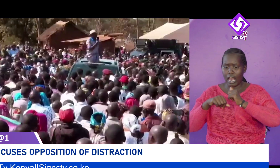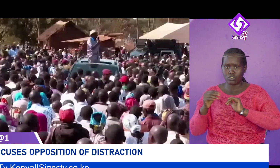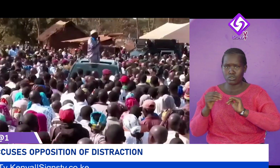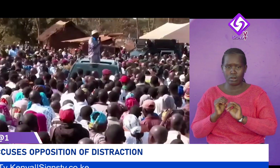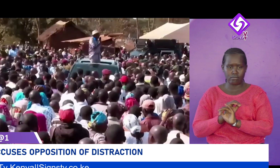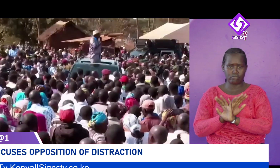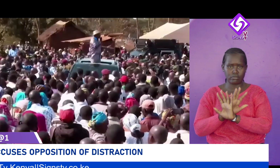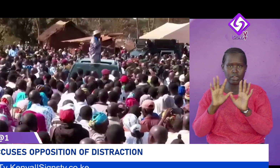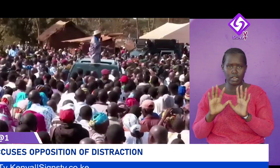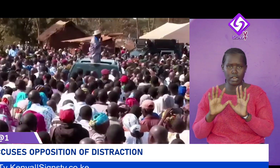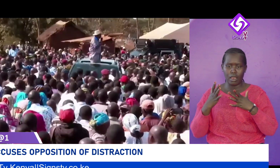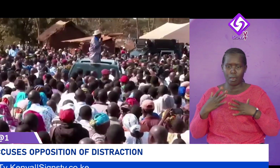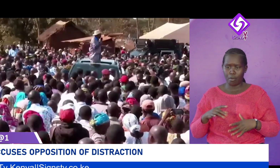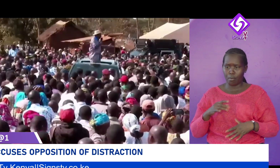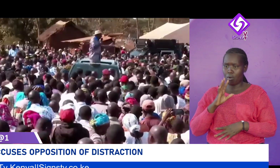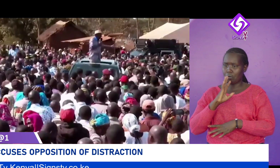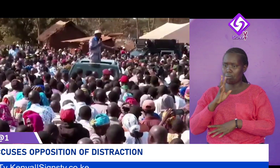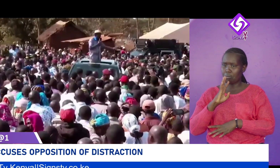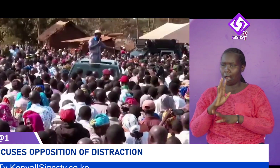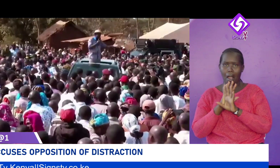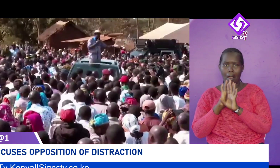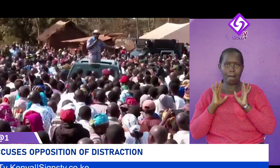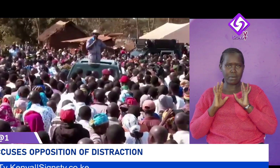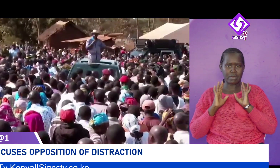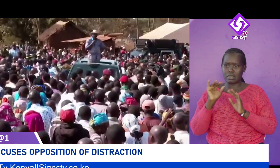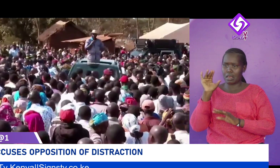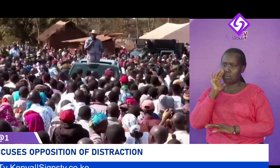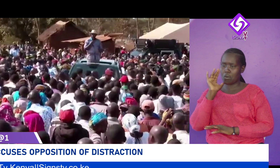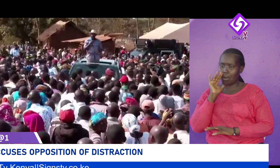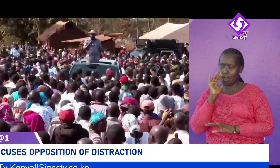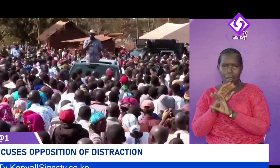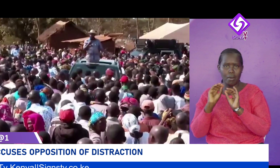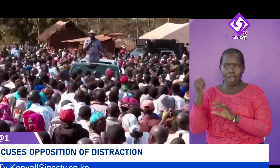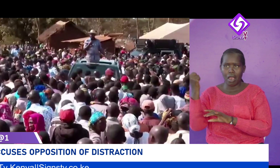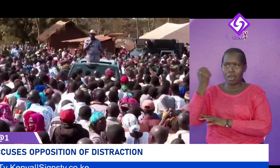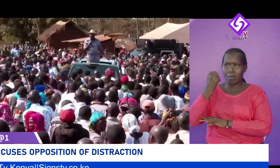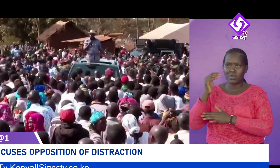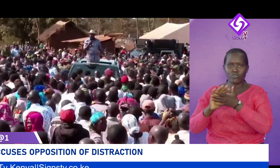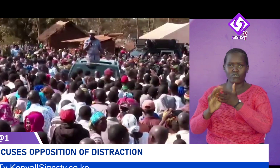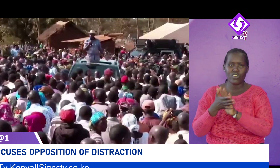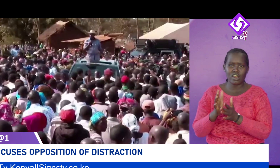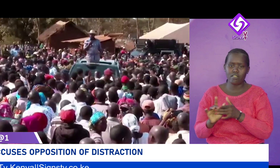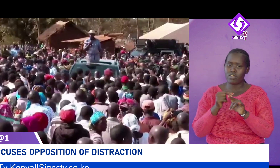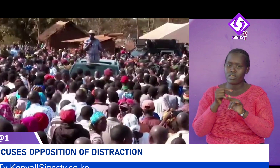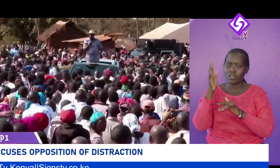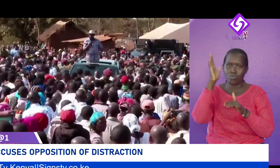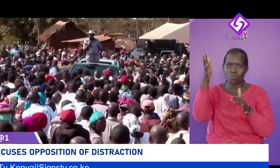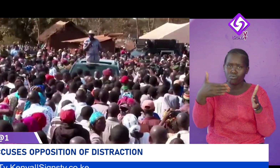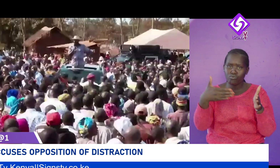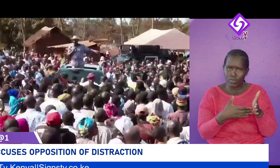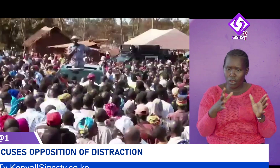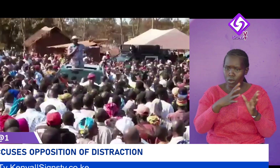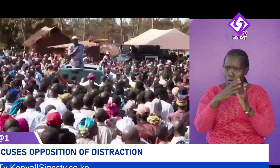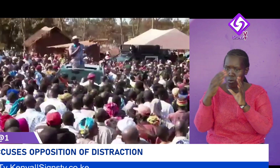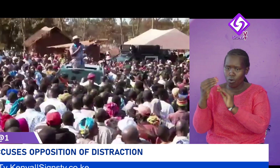wa kuongea tu porojo mingi na siasa ya bure, si mtawazamisha? Si wataenda nyumbani? Katika program